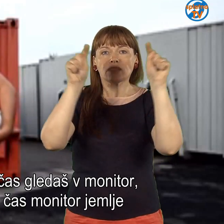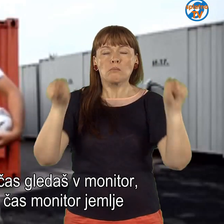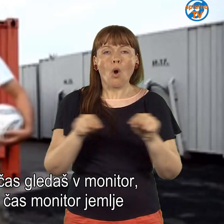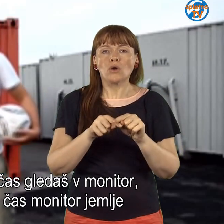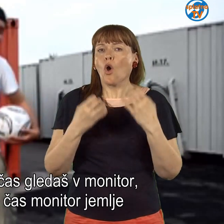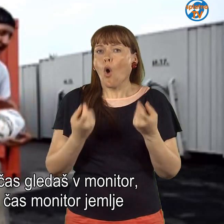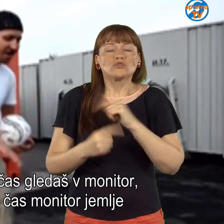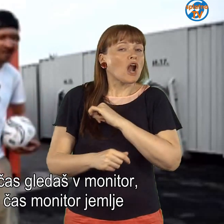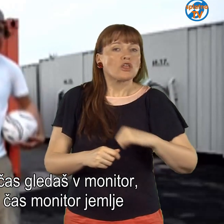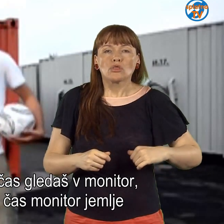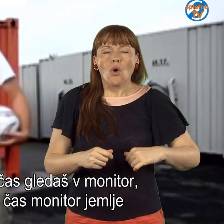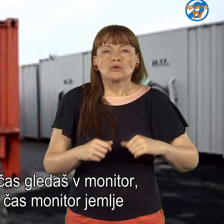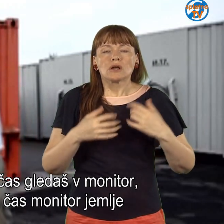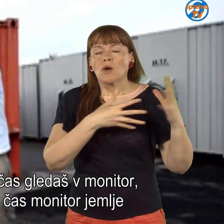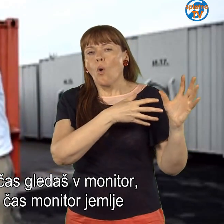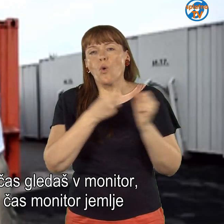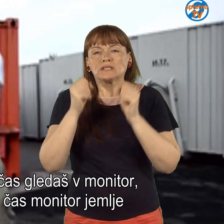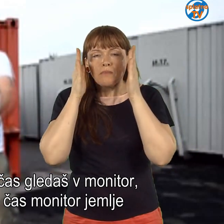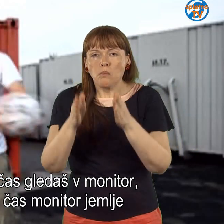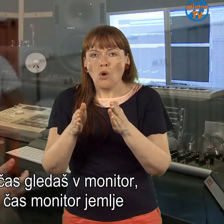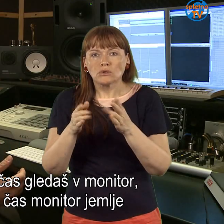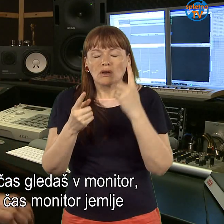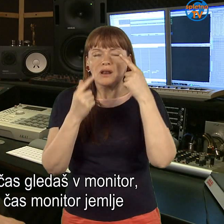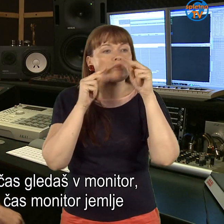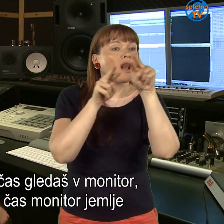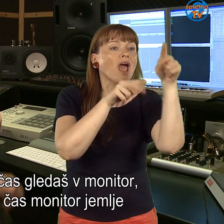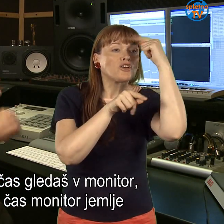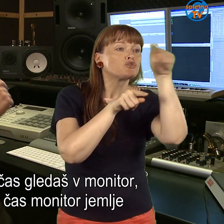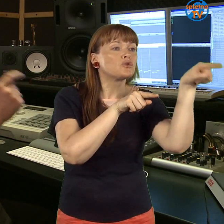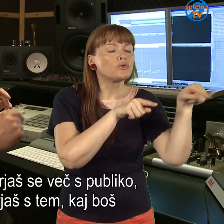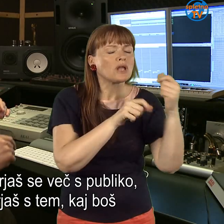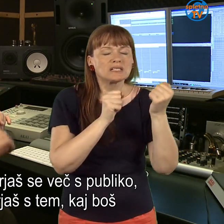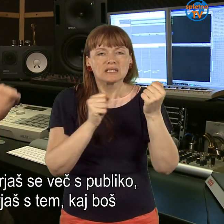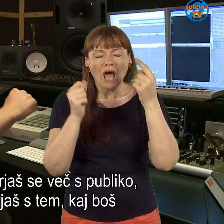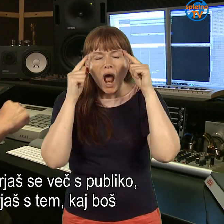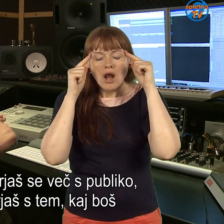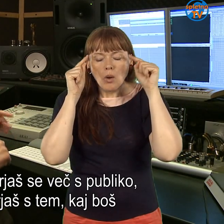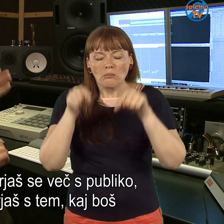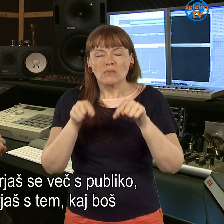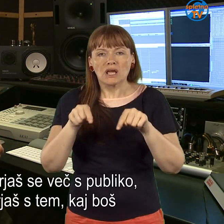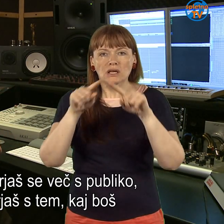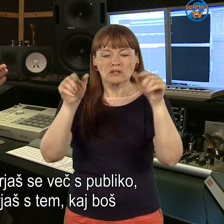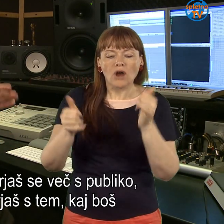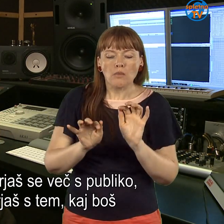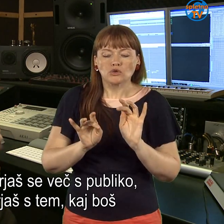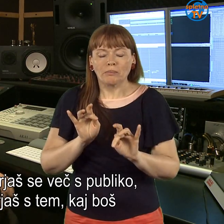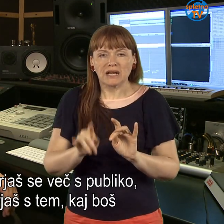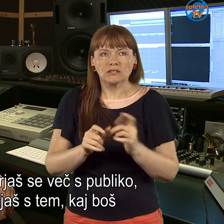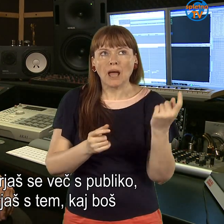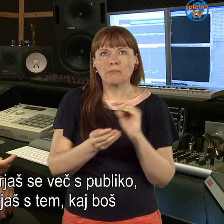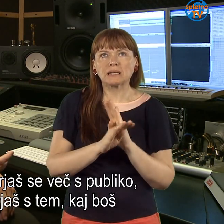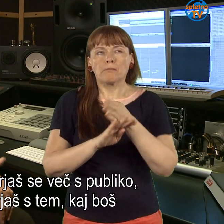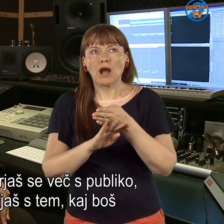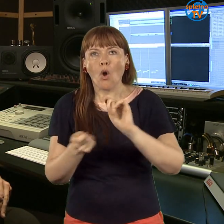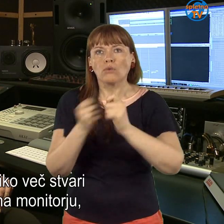hočeš, nočeš, skozi ti jemlje pozornost in se v bistvu več ne ukvarjaš s publikom, se ukvarjaš s tem, kaj boš pritisnil, oziroma tisti naredil, kdaj bo prišel prehod.